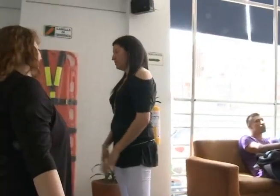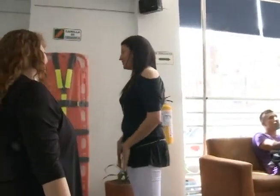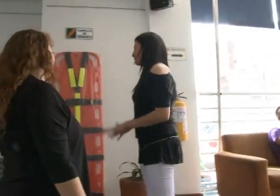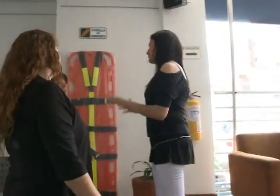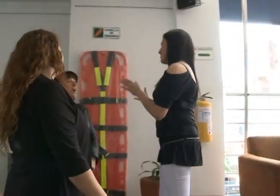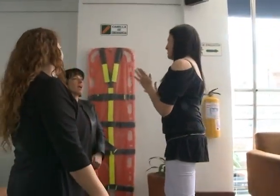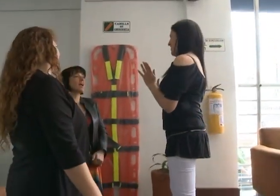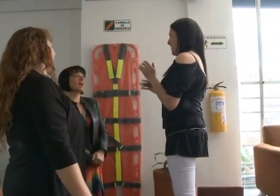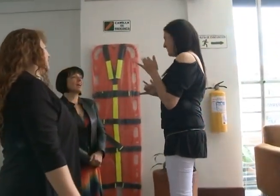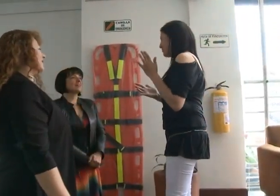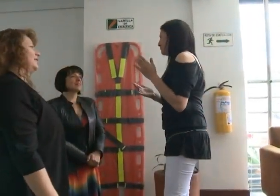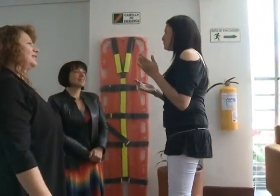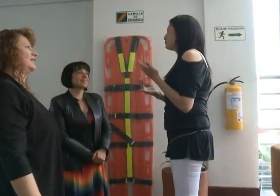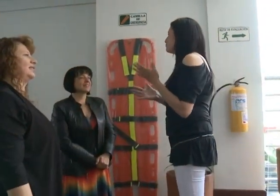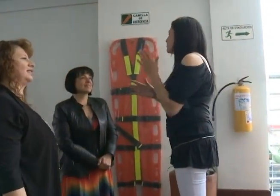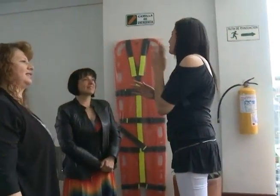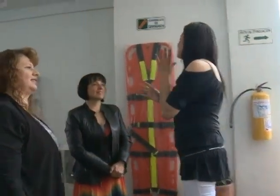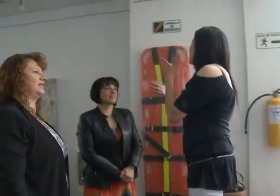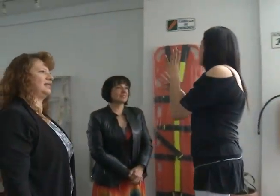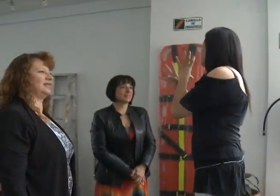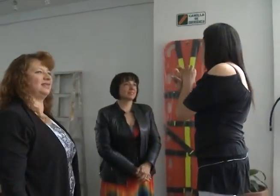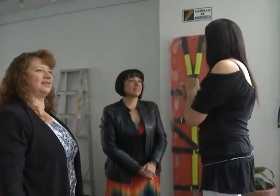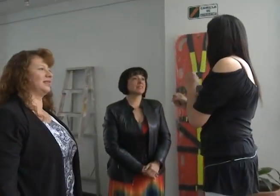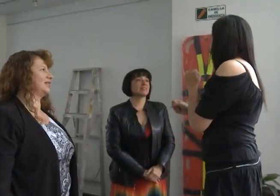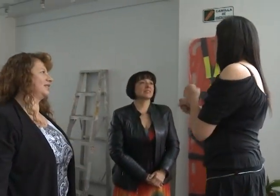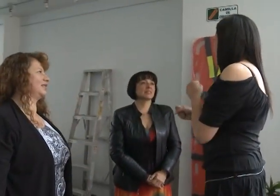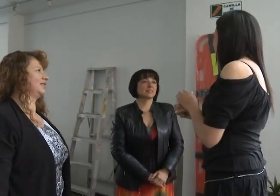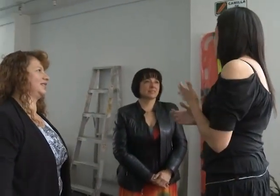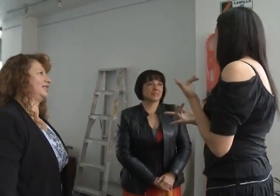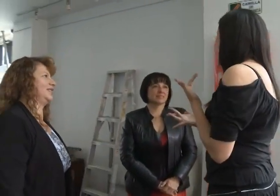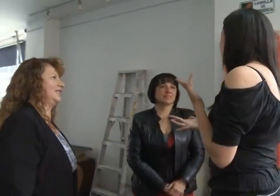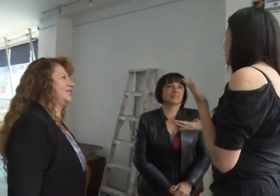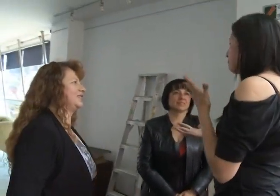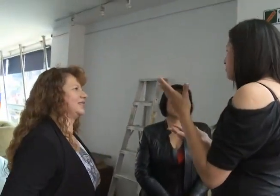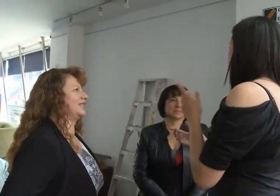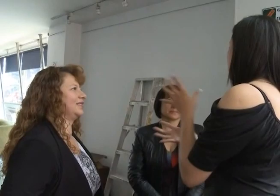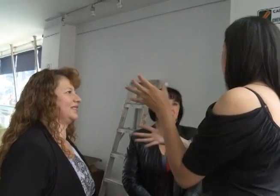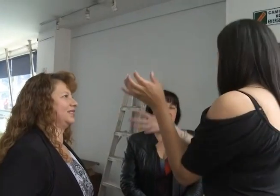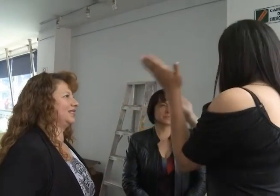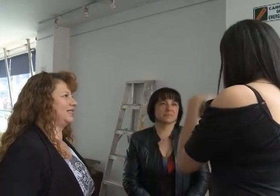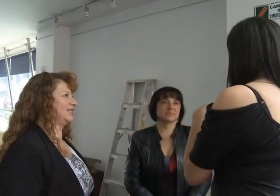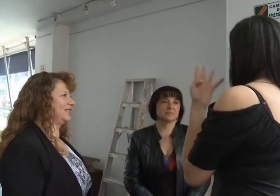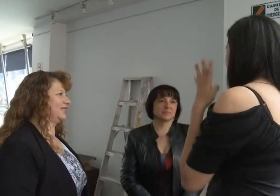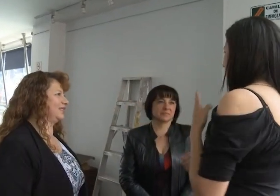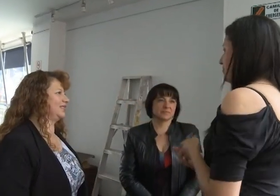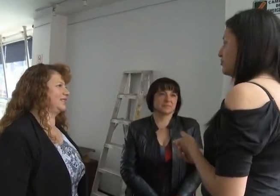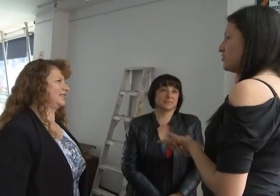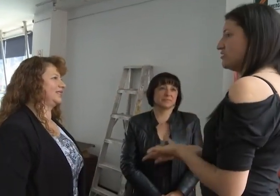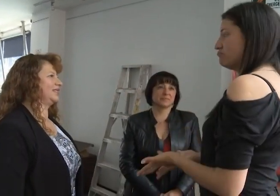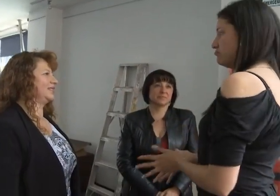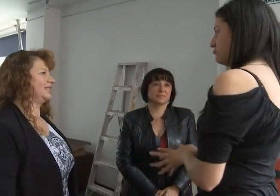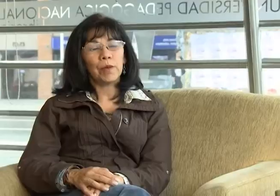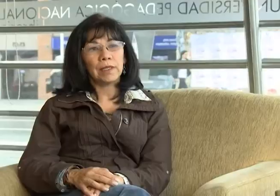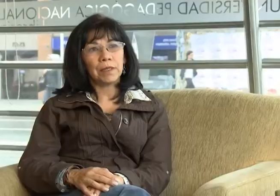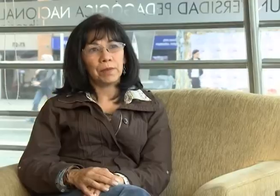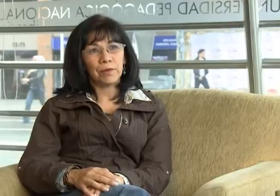A los 2 meses me dijeron que era sorda. La sordera puede ser leve, puede ser moderada o puede ser